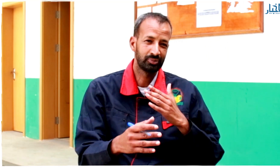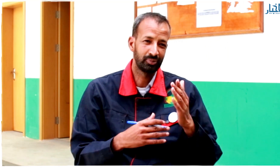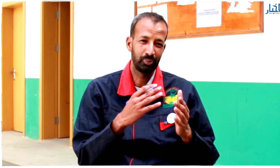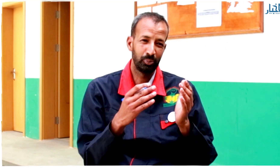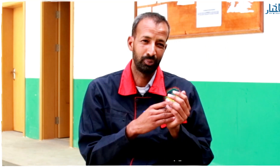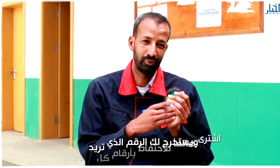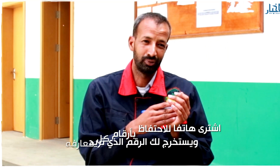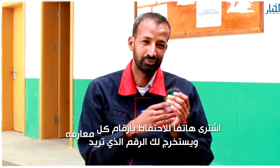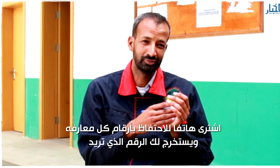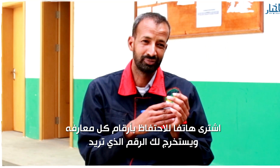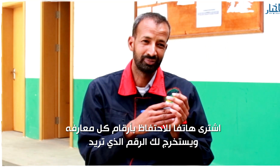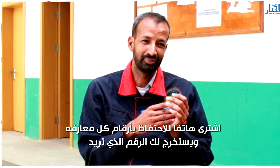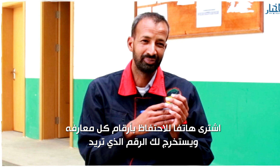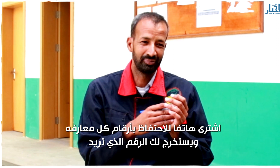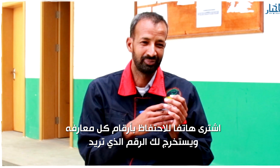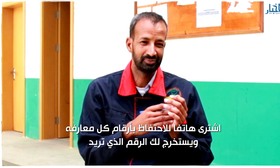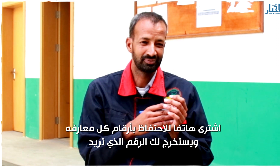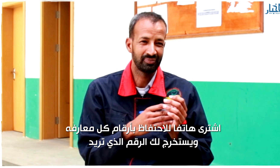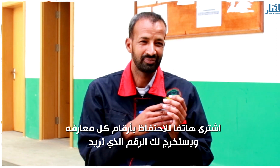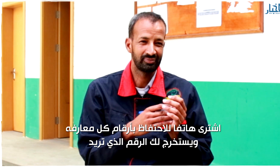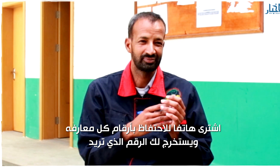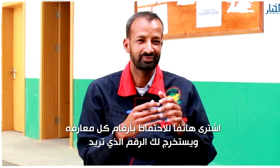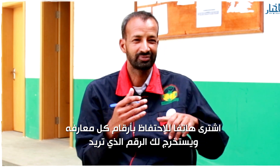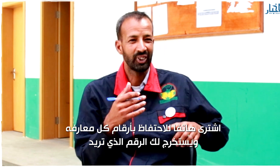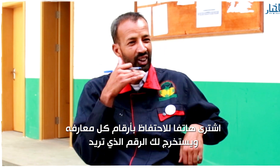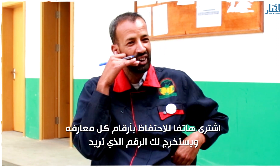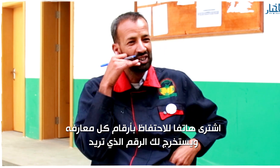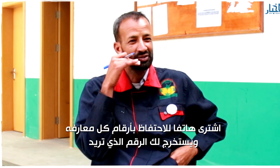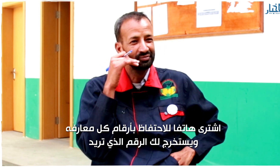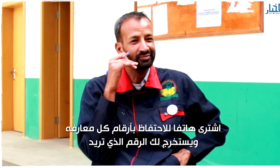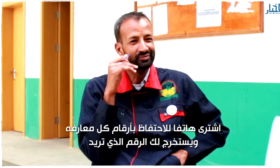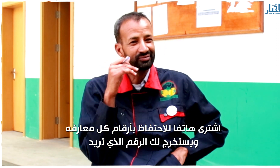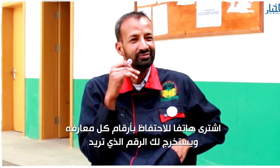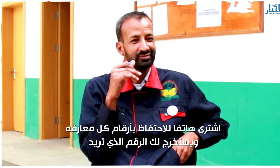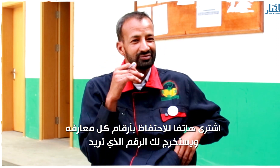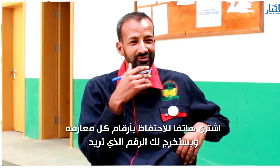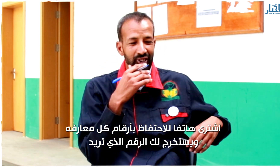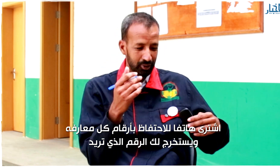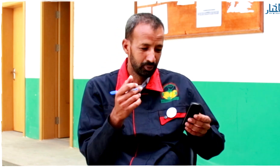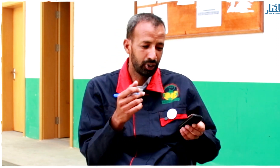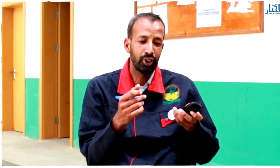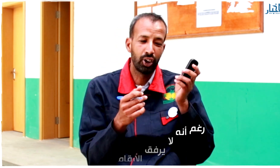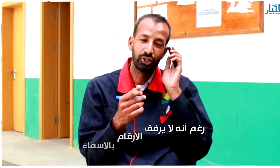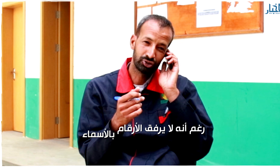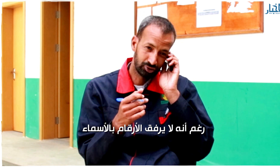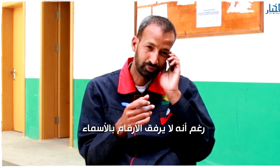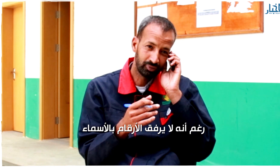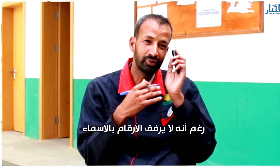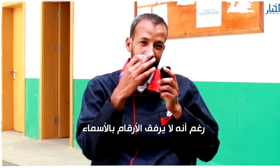الحين يمشي يسري تليفون عاد كل اللي رقاش يقوى رقم التليفون يسجلته لين ما نهلي سو رقم فلان ما هو عنده